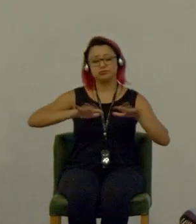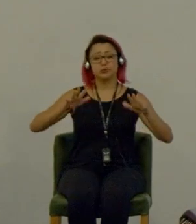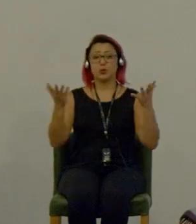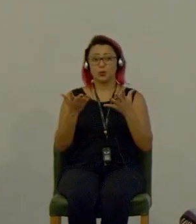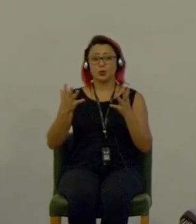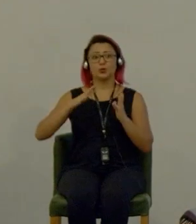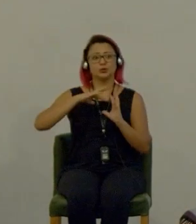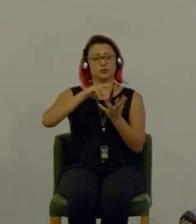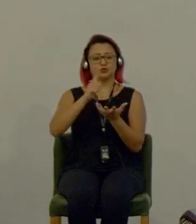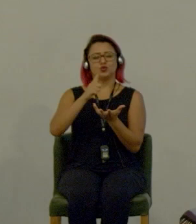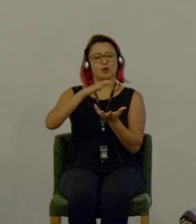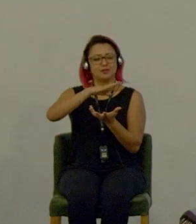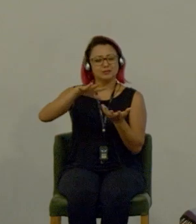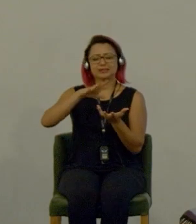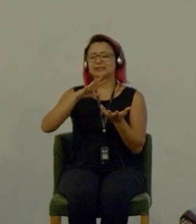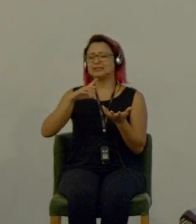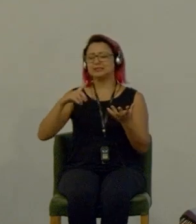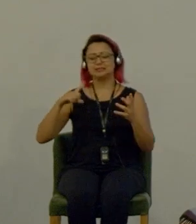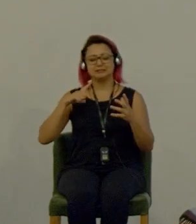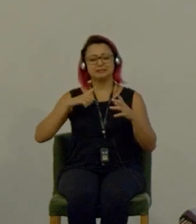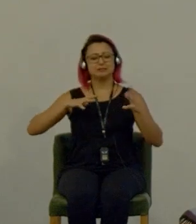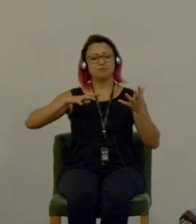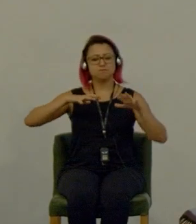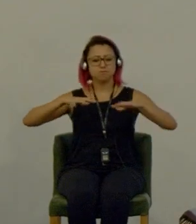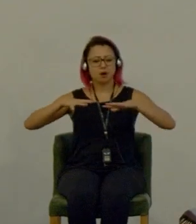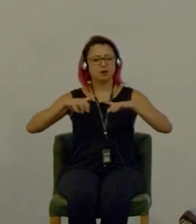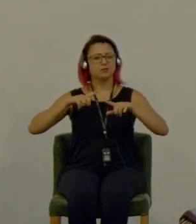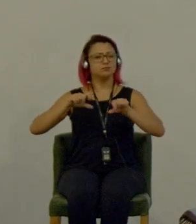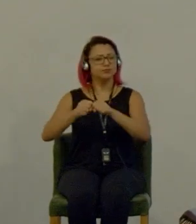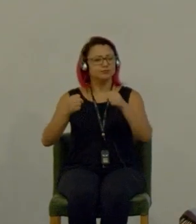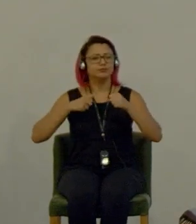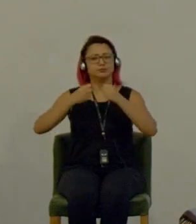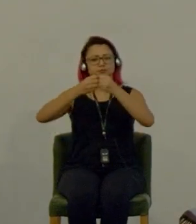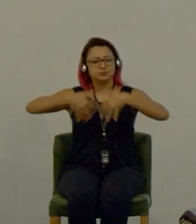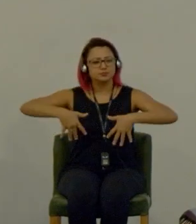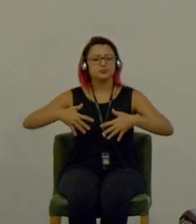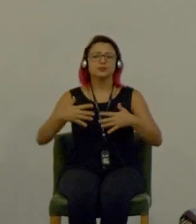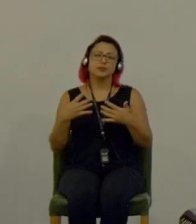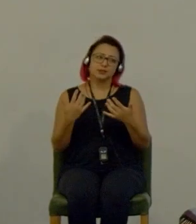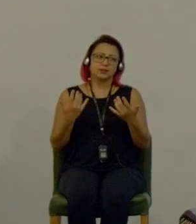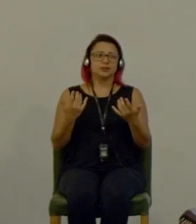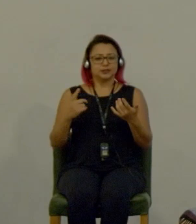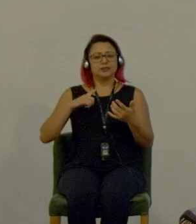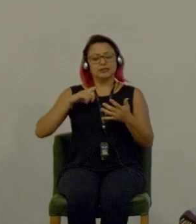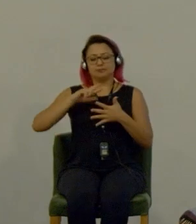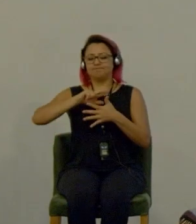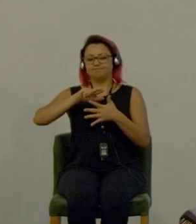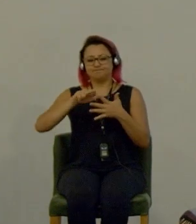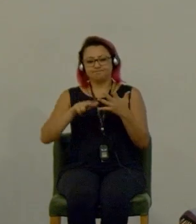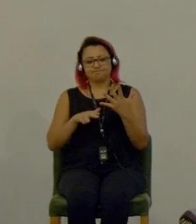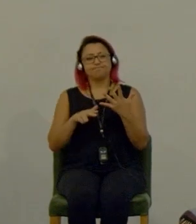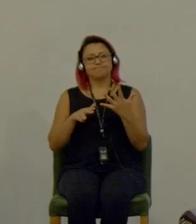c'est l'autre point de départ, bien sûr, dont parle Dipesh Chakrabarty, dont parlait Bruno Latour. Ça veut dire